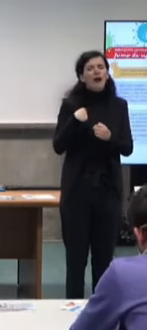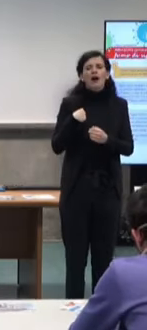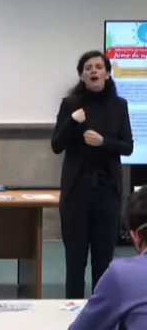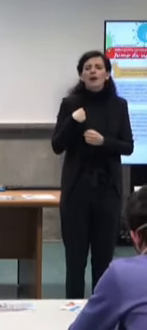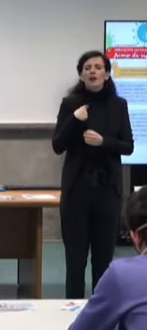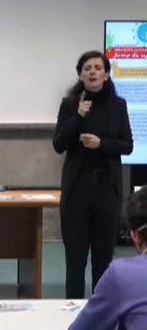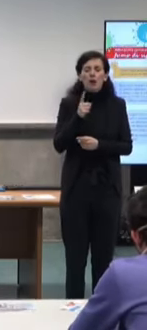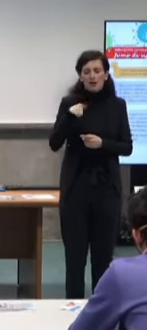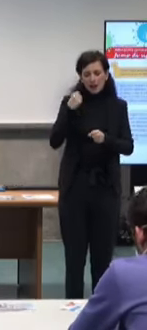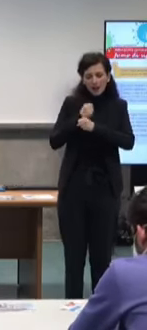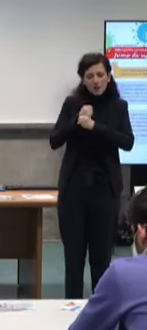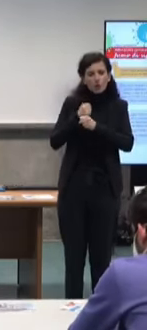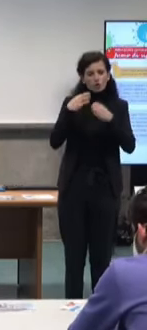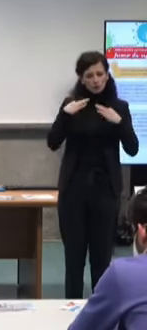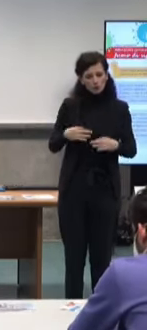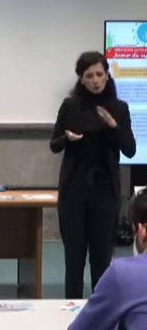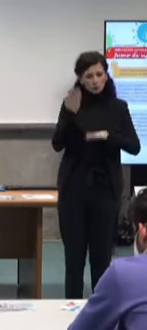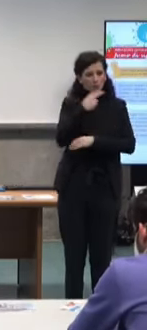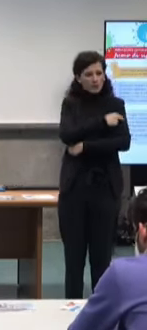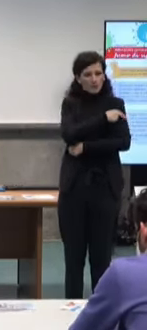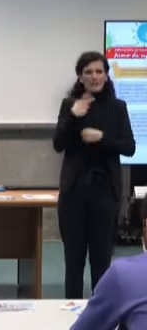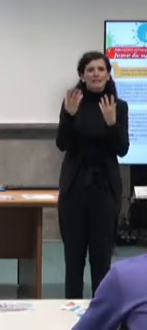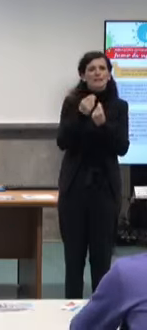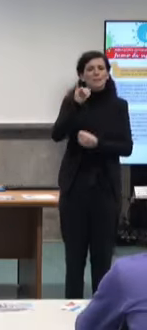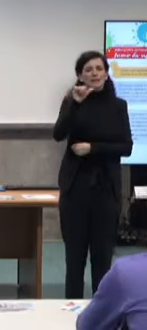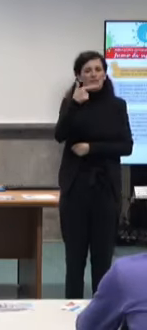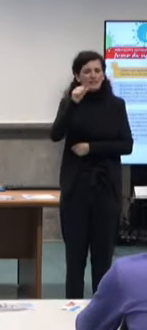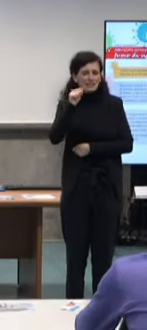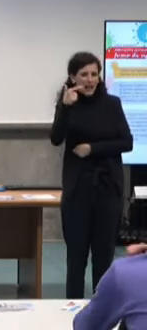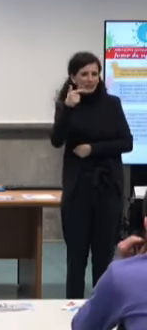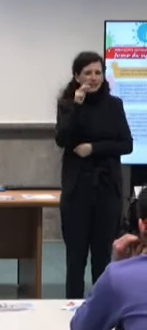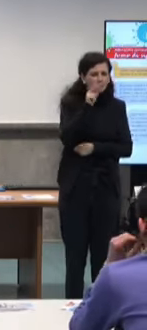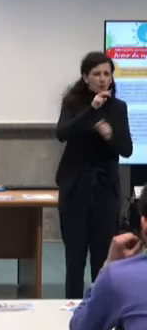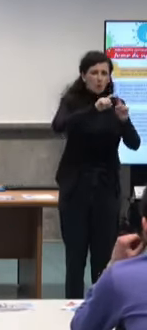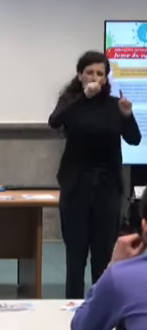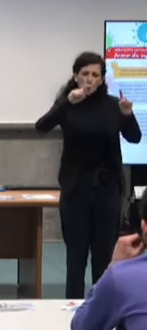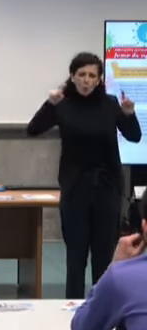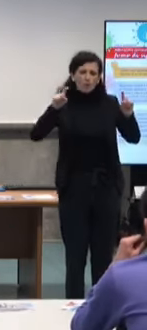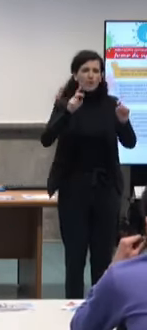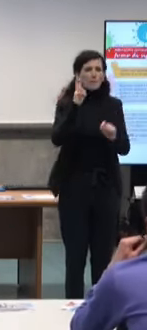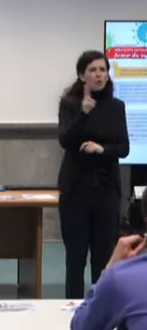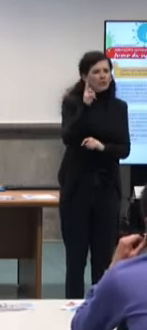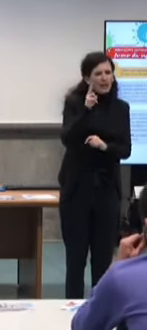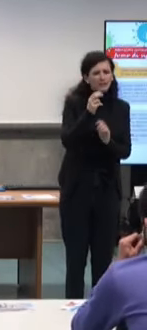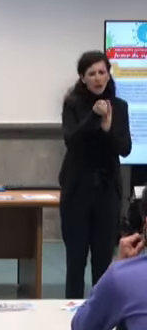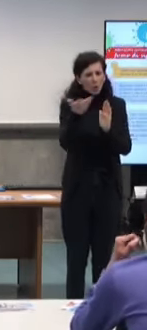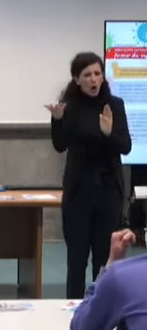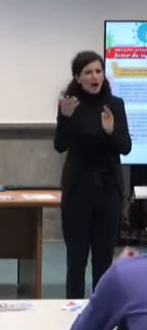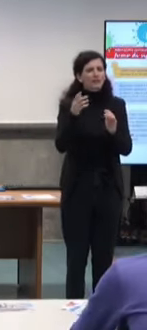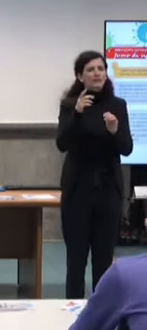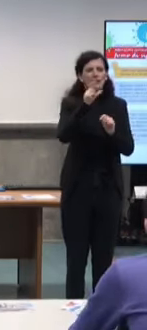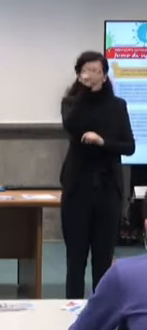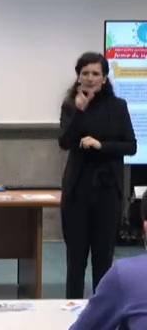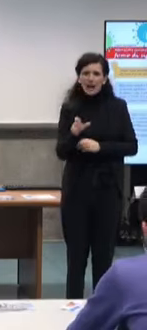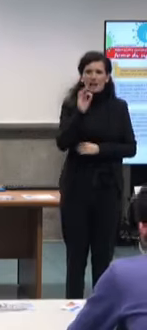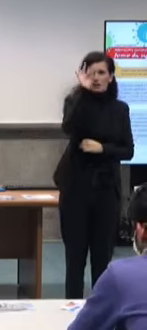chiaramente il punto e andare a confrontare le curve andare a vedere gli eccessi di mortalità in maniera puntuale immagino nelle zone più